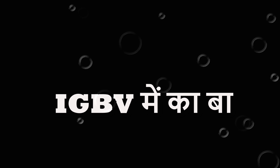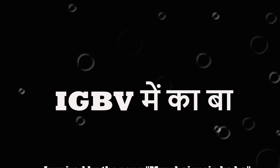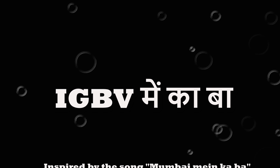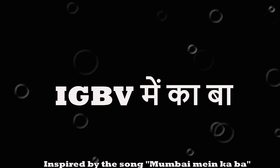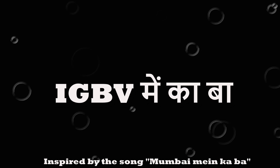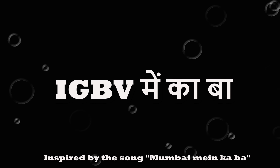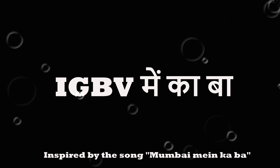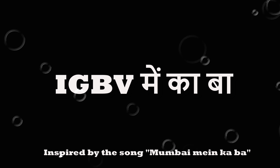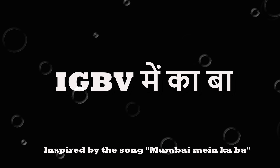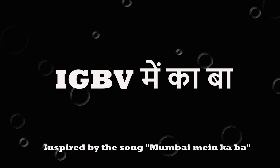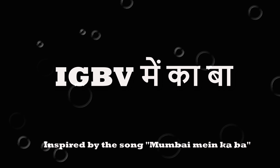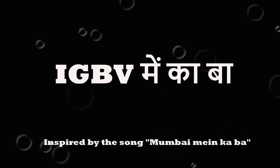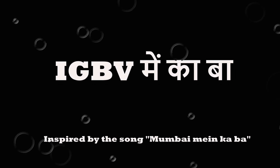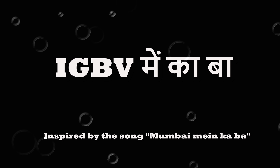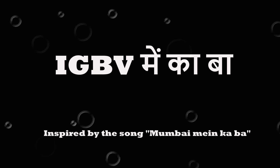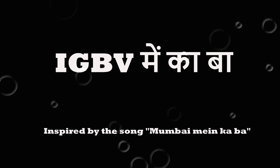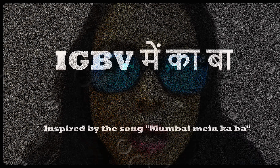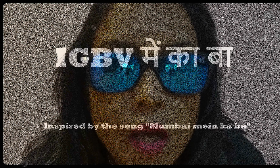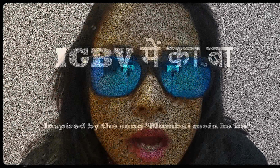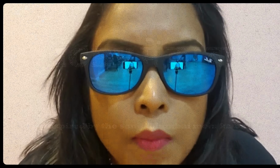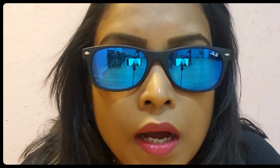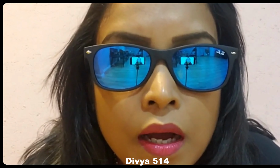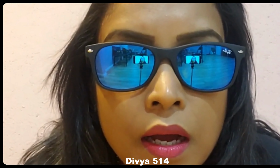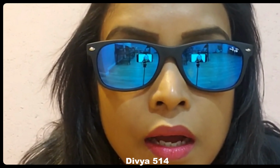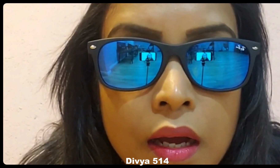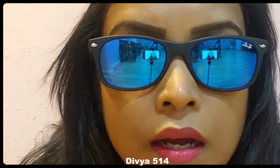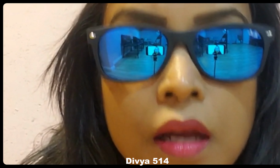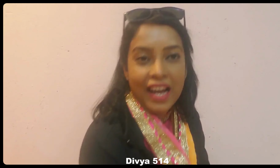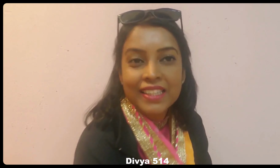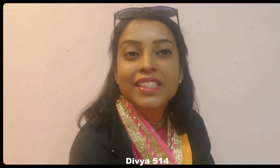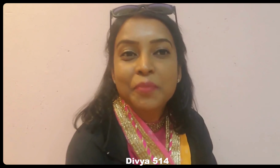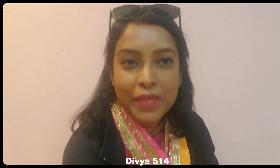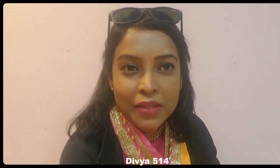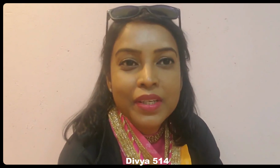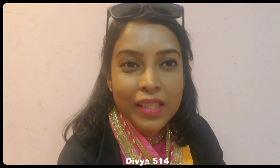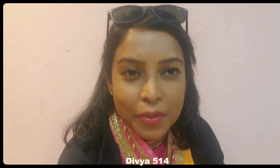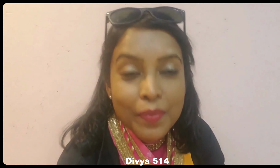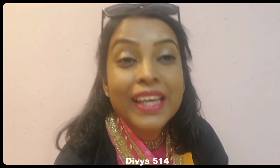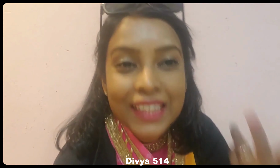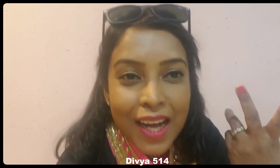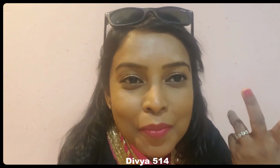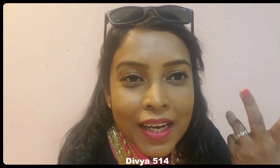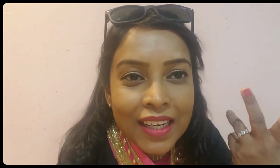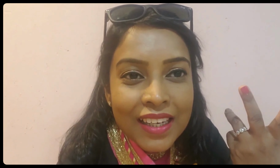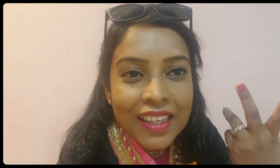हमारे आईजीबीवी में क्या था। काबा, आईजीबीवी में काबा।